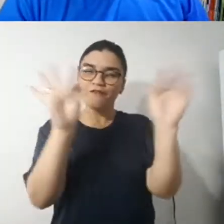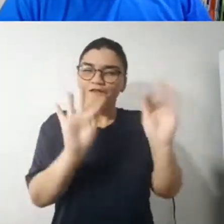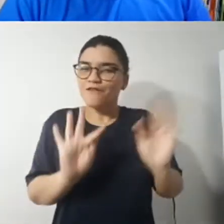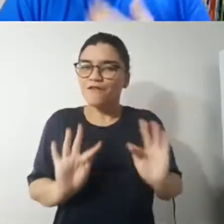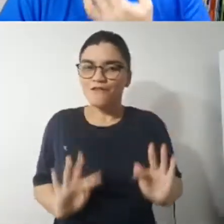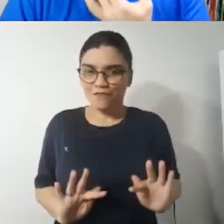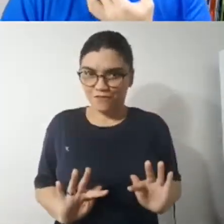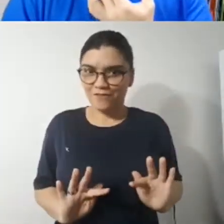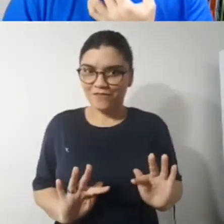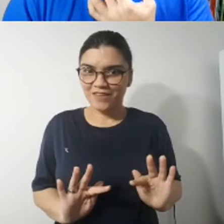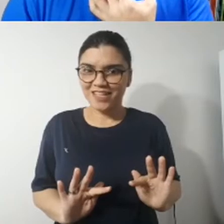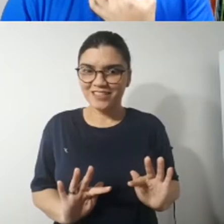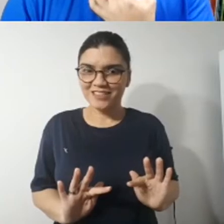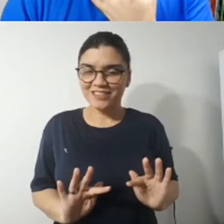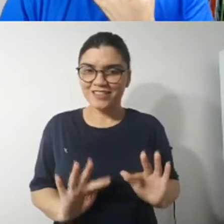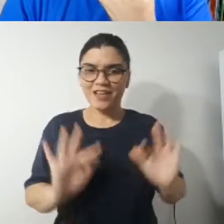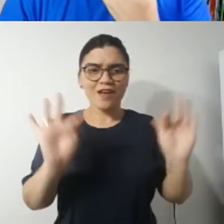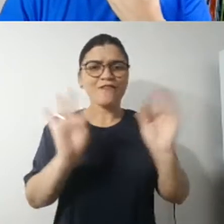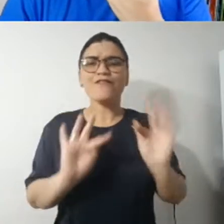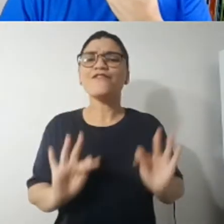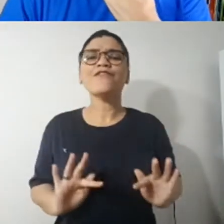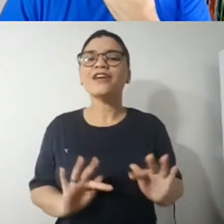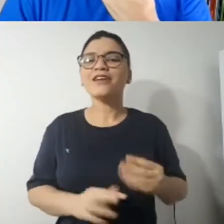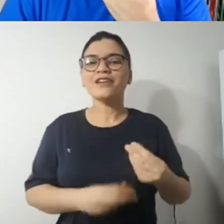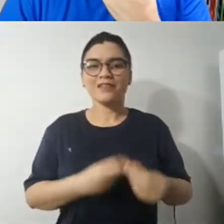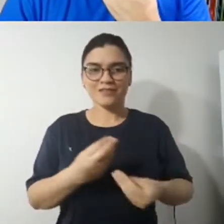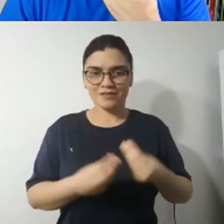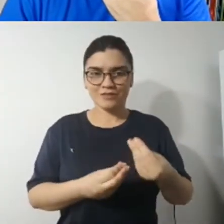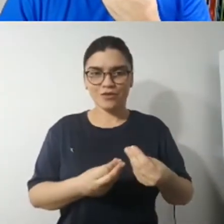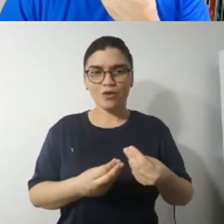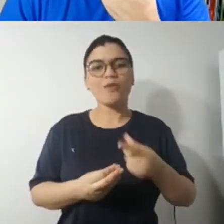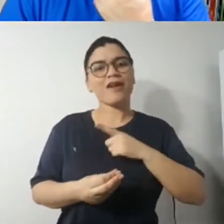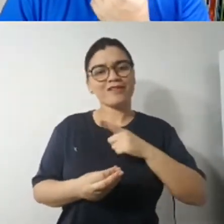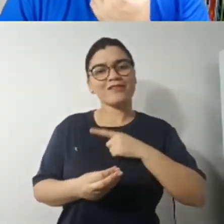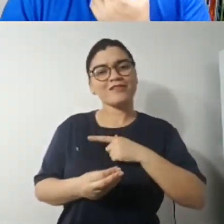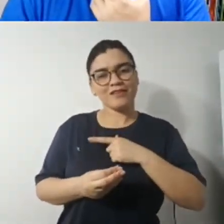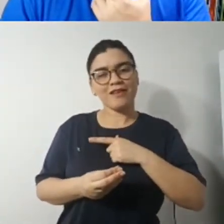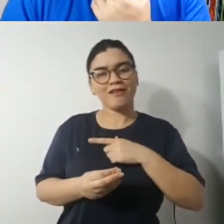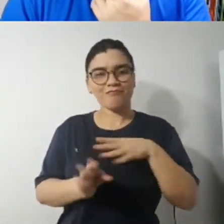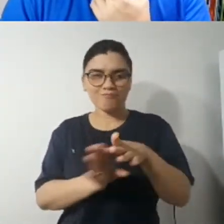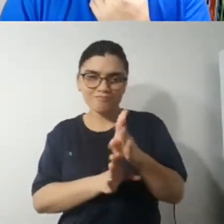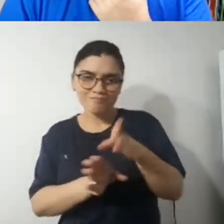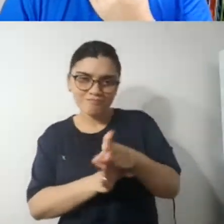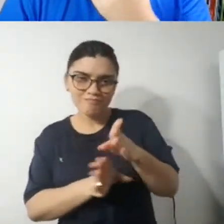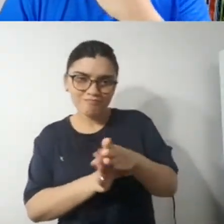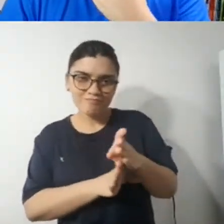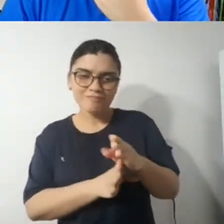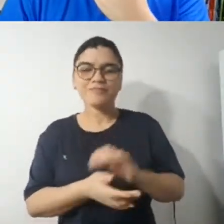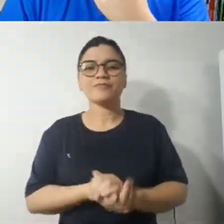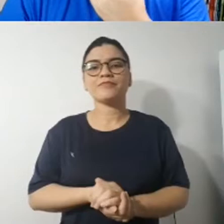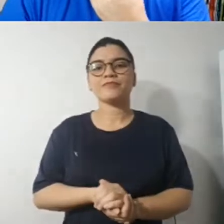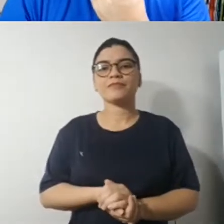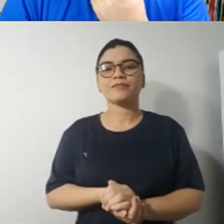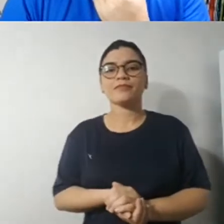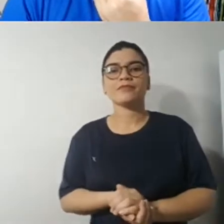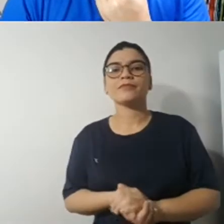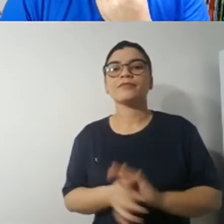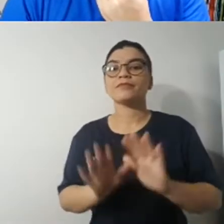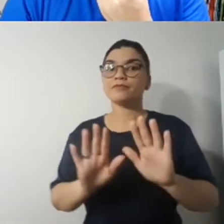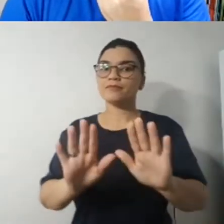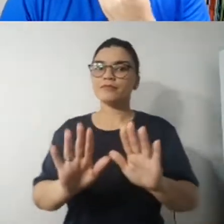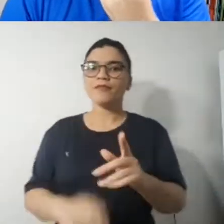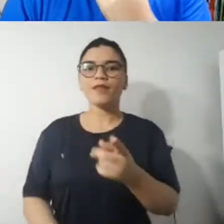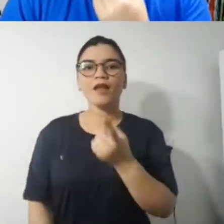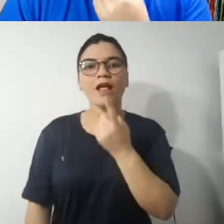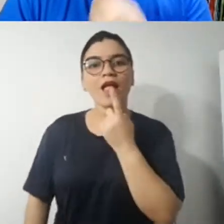terrena da coisa, ele dá algumas dicas interessantes. Refreie a língua